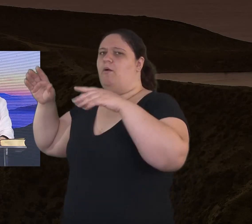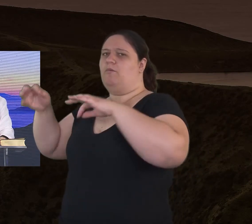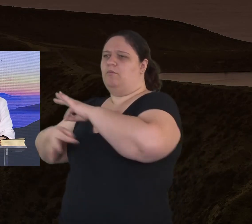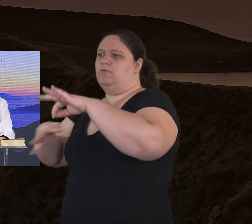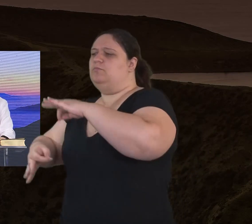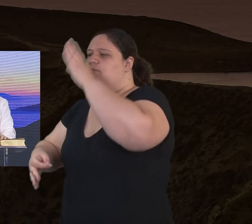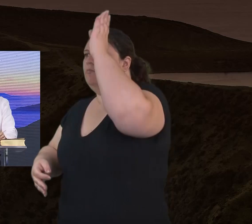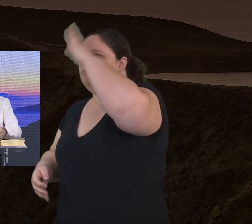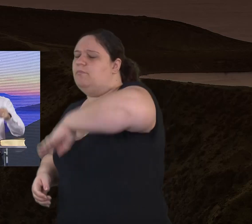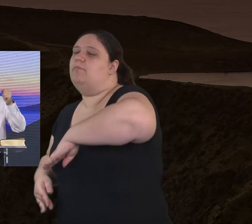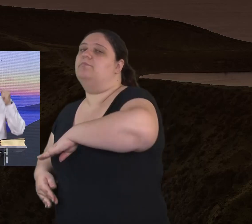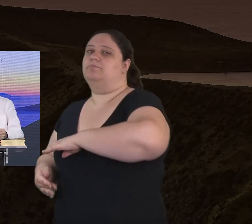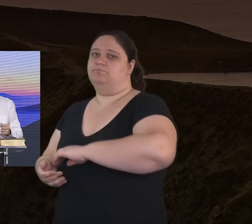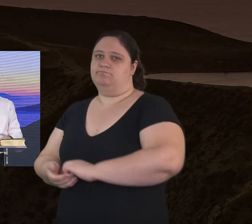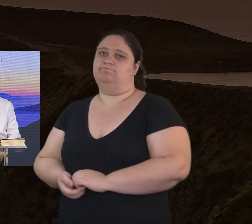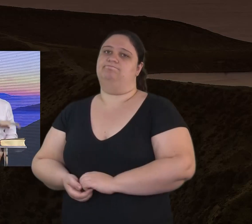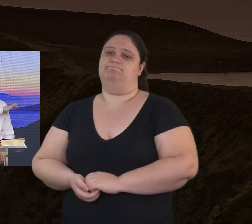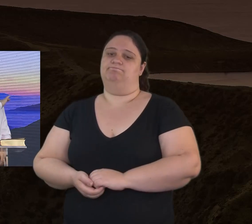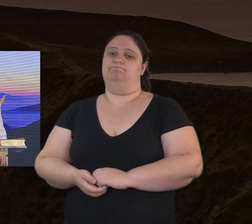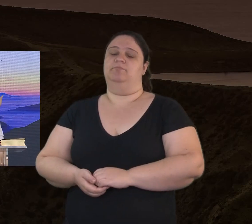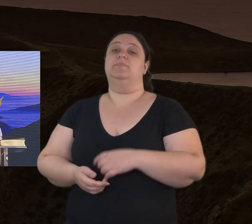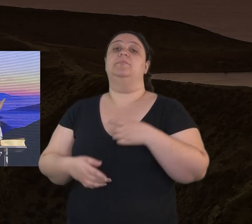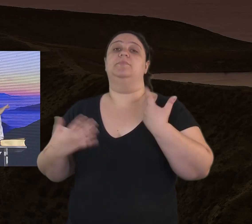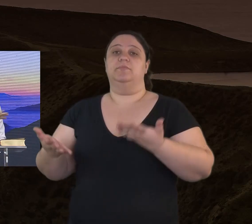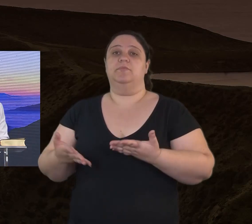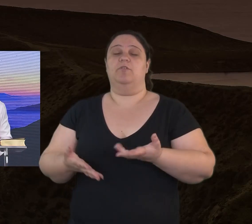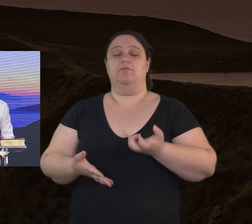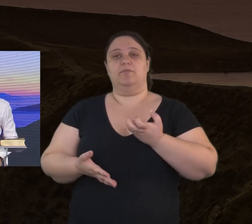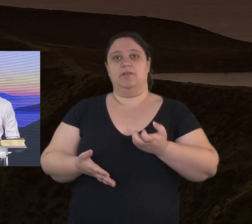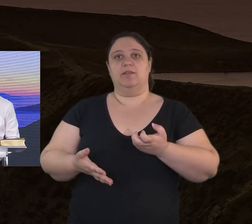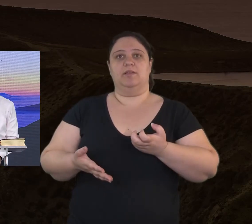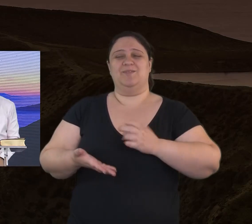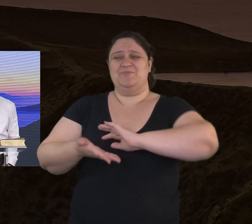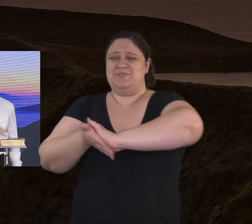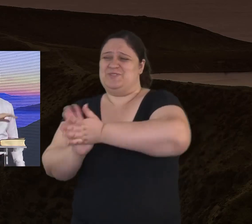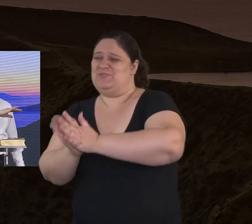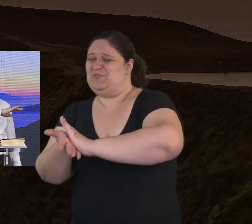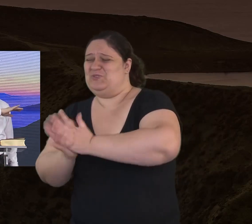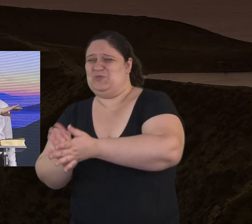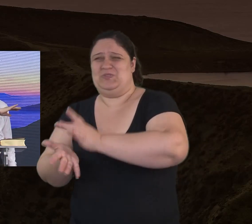nessa luta espiritual. Irmãos, é justamente para varrer todas as coisas, né,